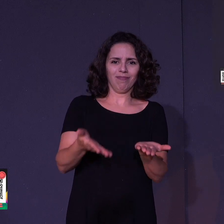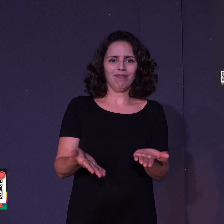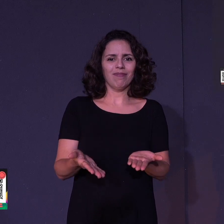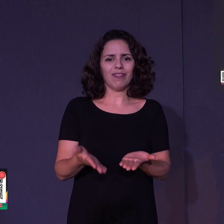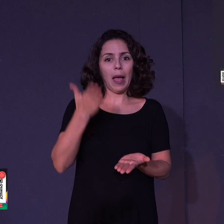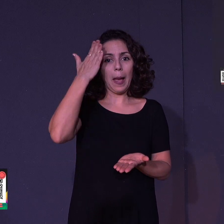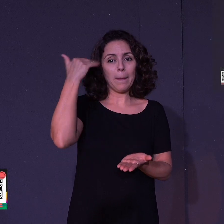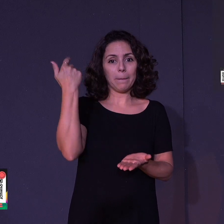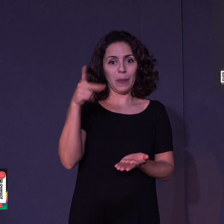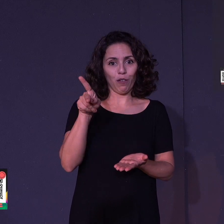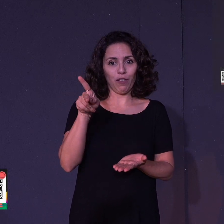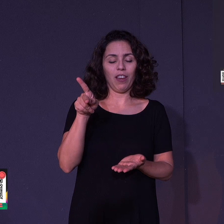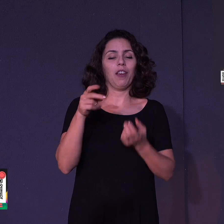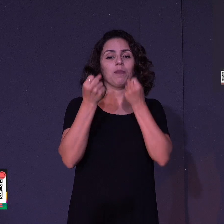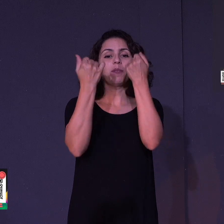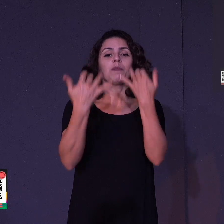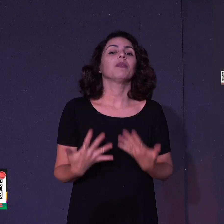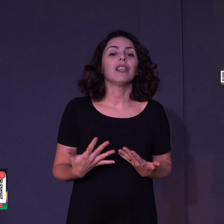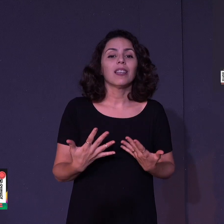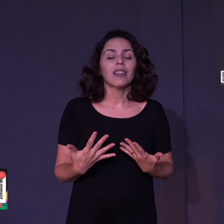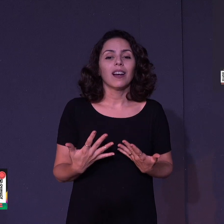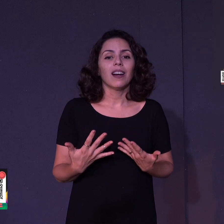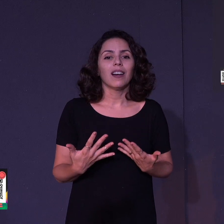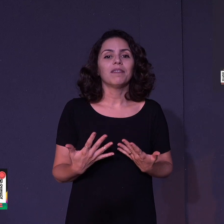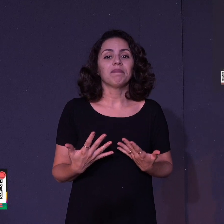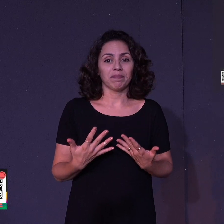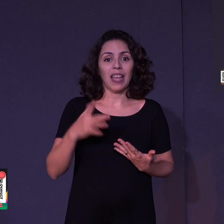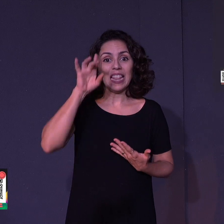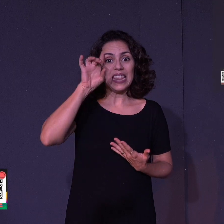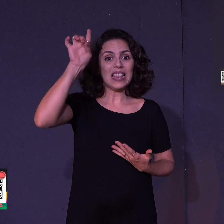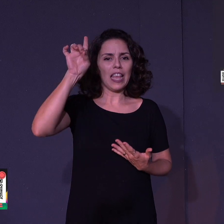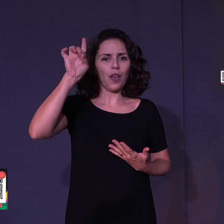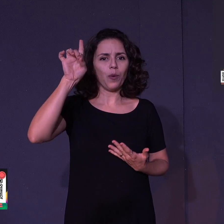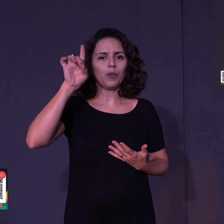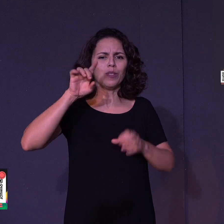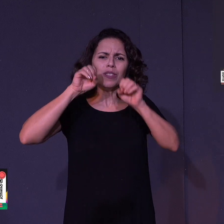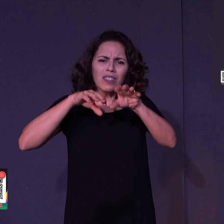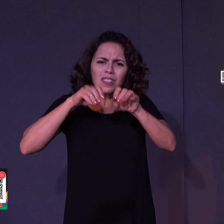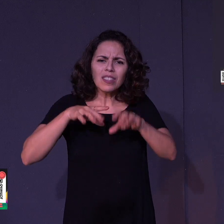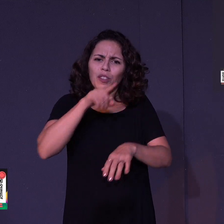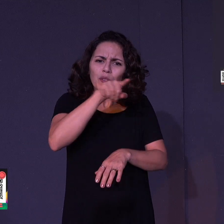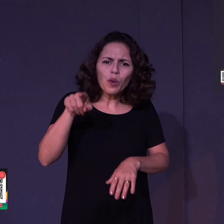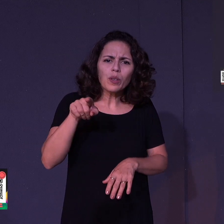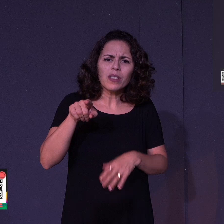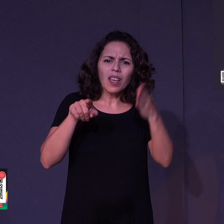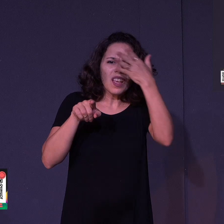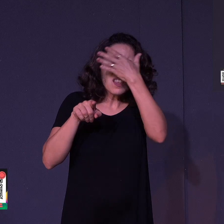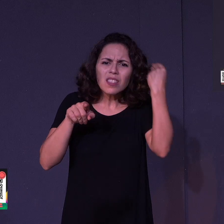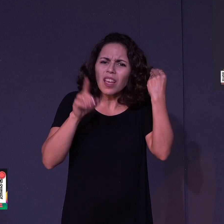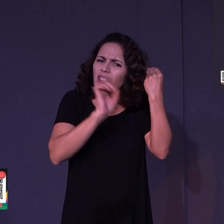3, versículo 1 e 2 vai dizer: meu filho, não se esqueça da minha lei, mas guarde no coração os meus